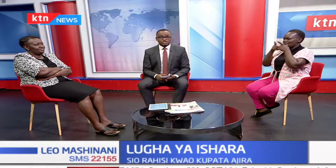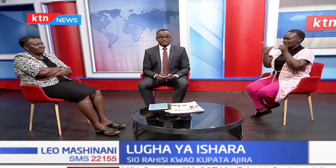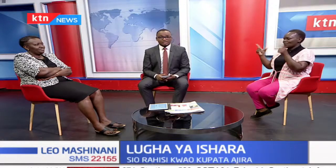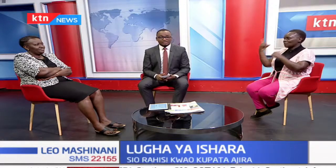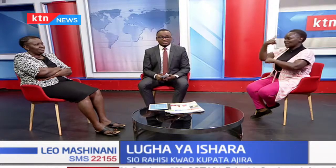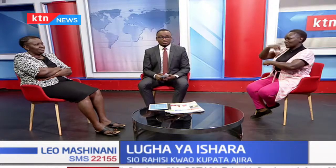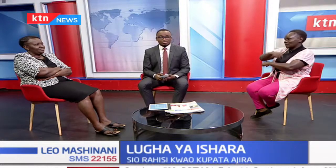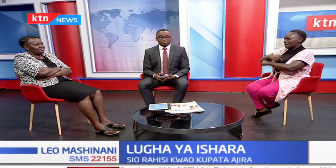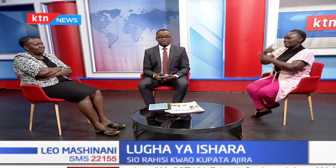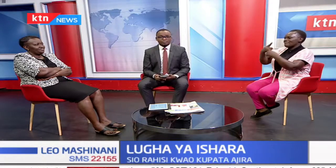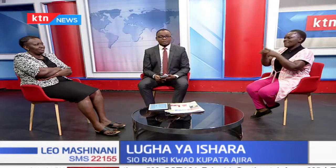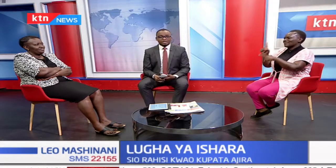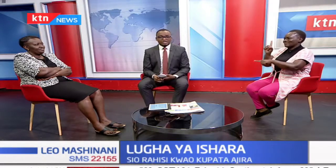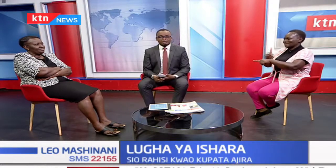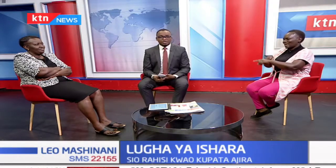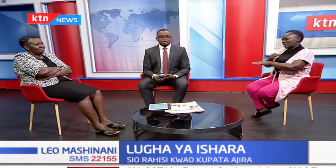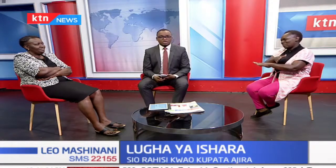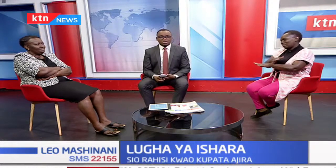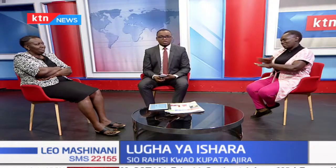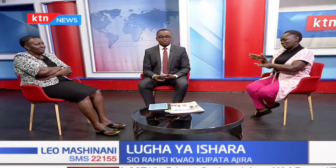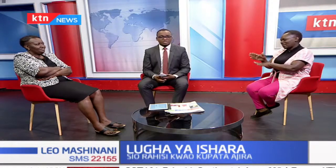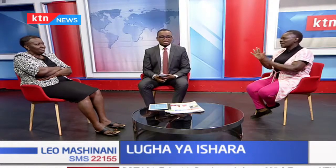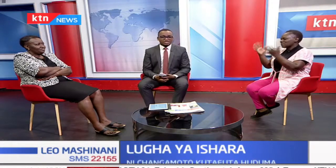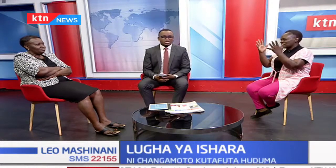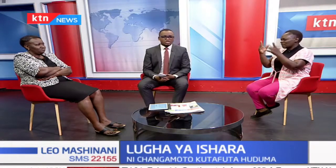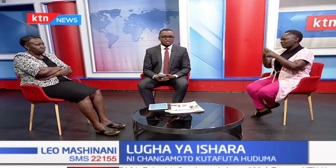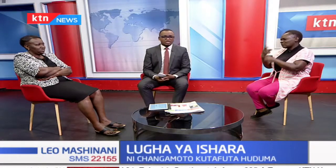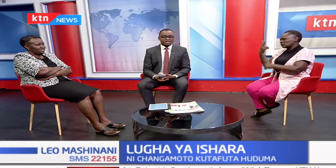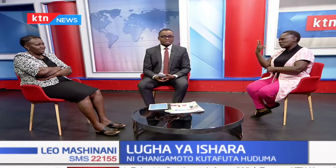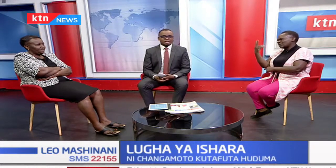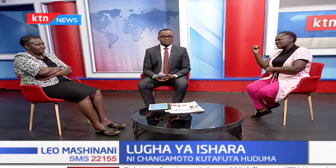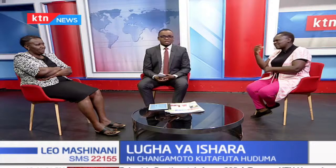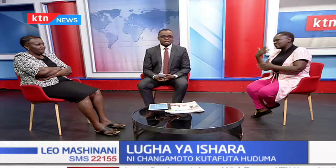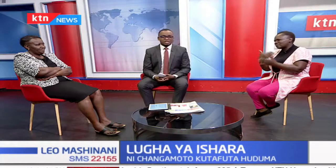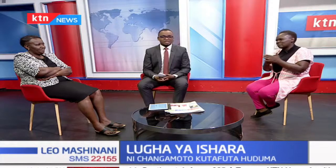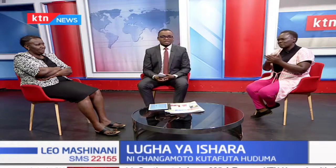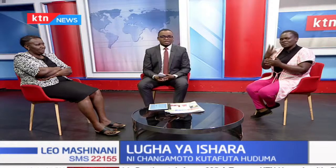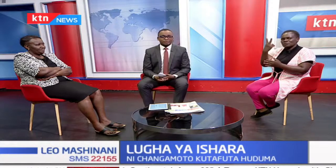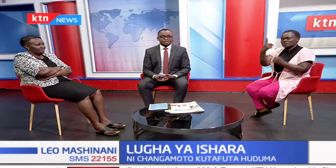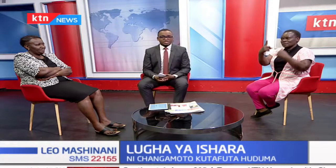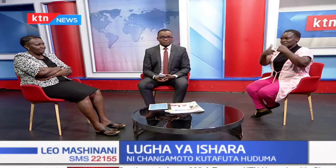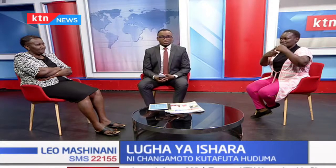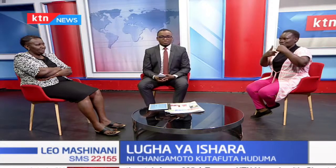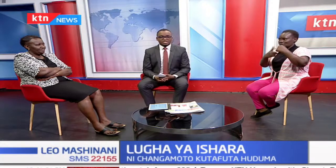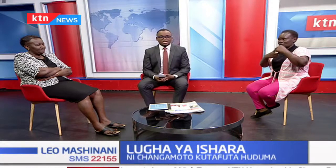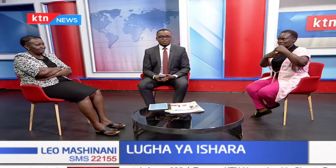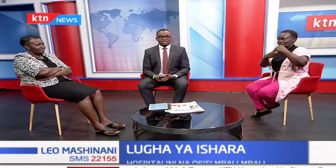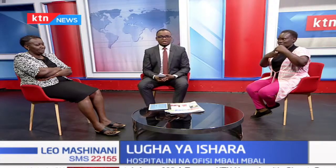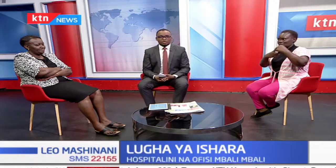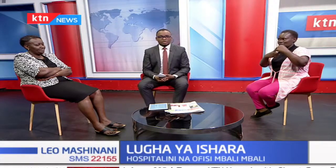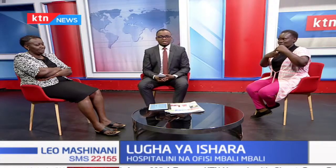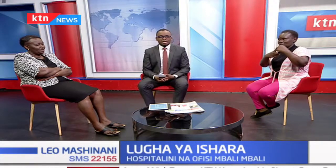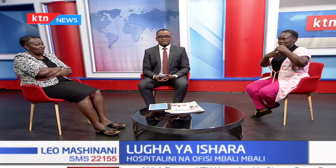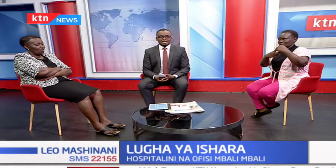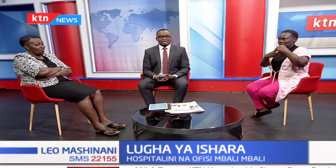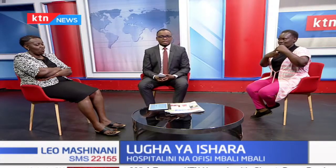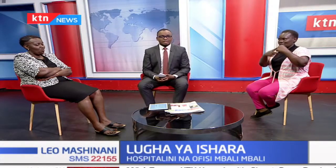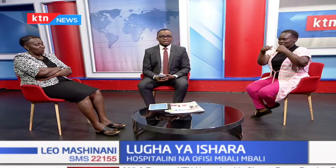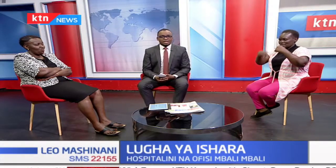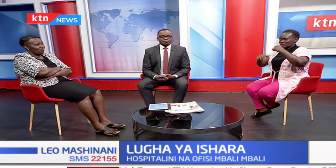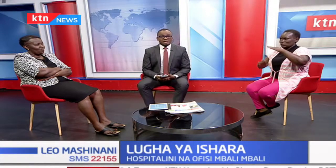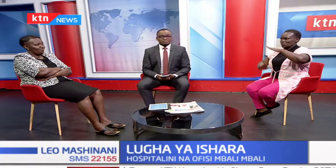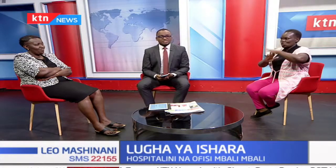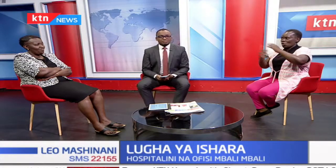ya ishara, lakini kwa kwamba inaadhimishwa kuanzia 30 hadi 26 siku leo, basi ikiwa ndio kilele